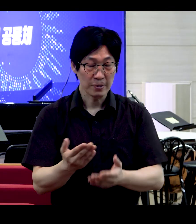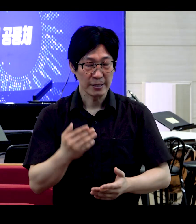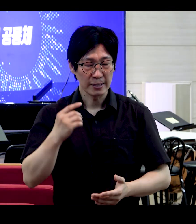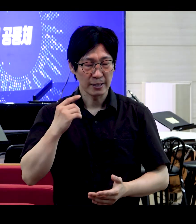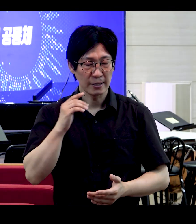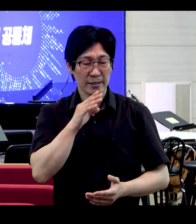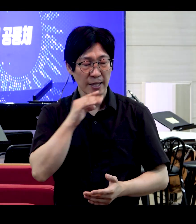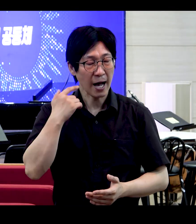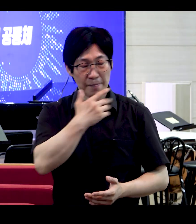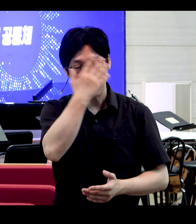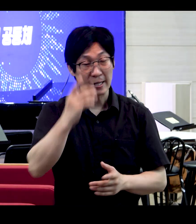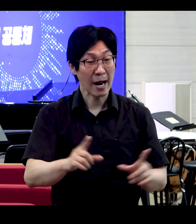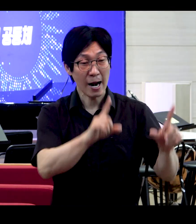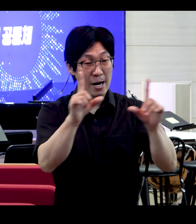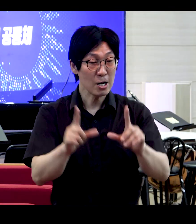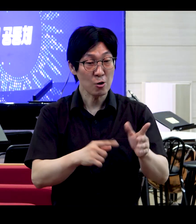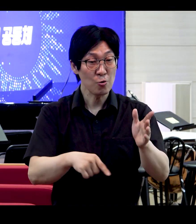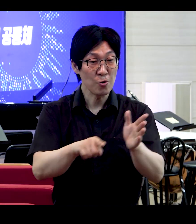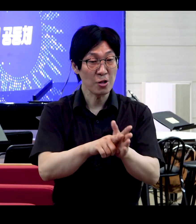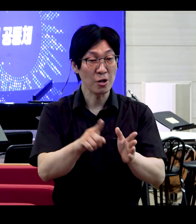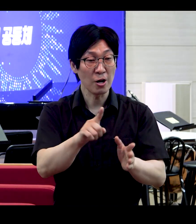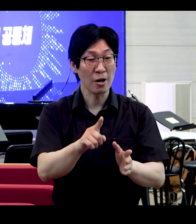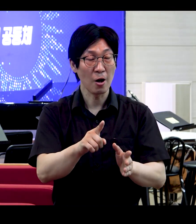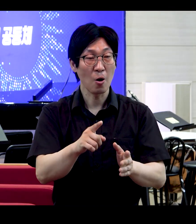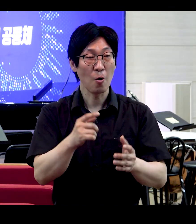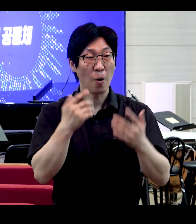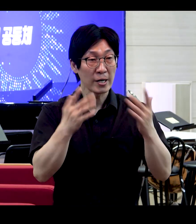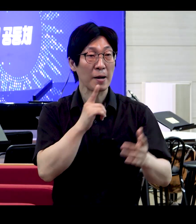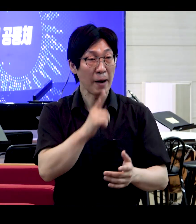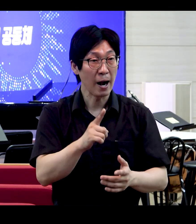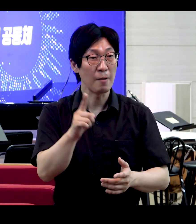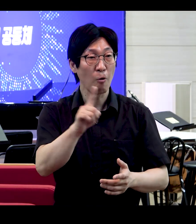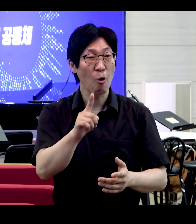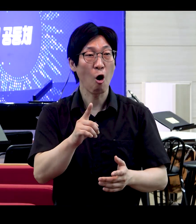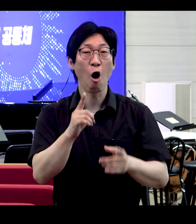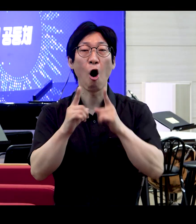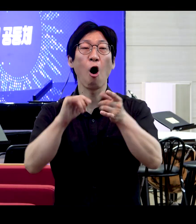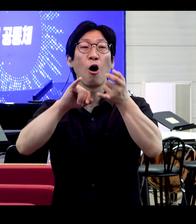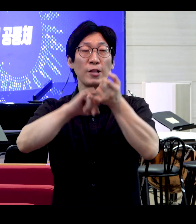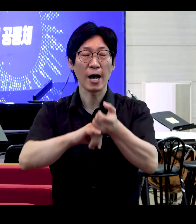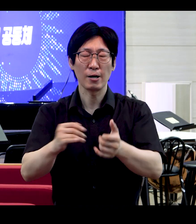아름답게 살려면요, 다시 말합니다, 언약을 붙들고 살아야 합니다.